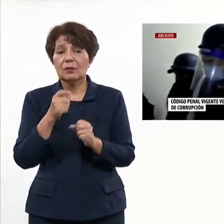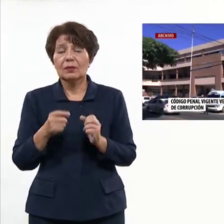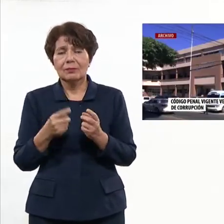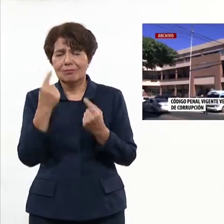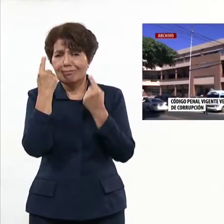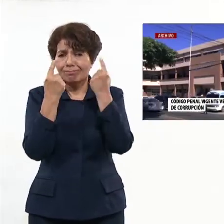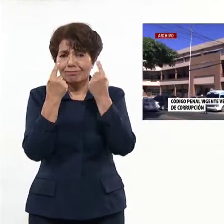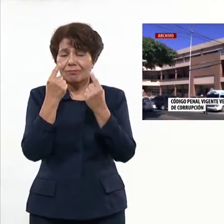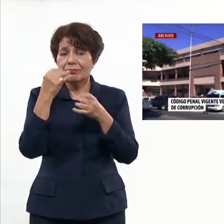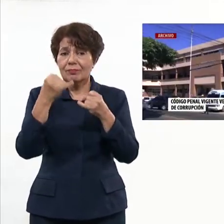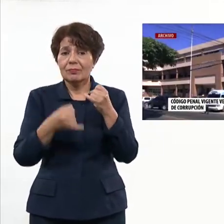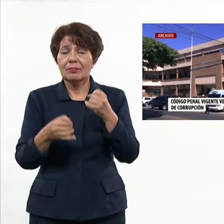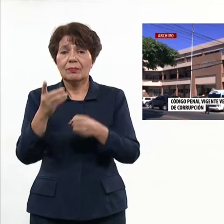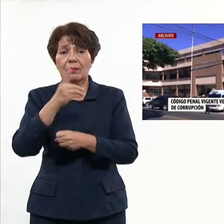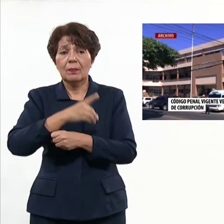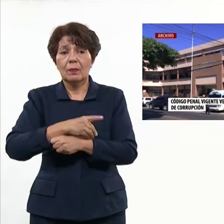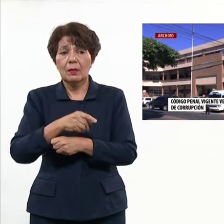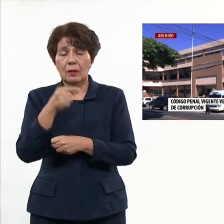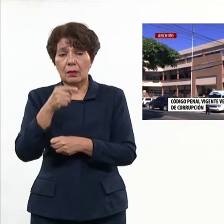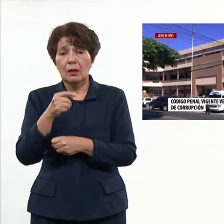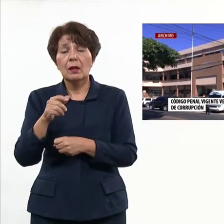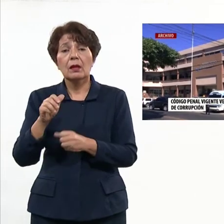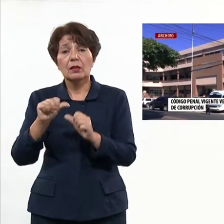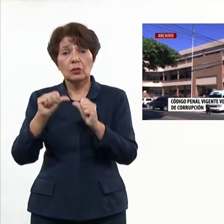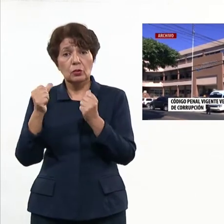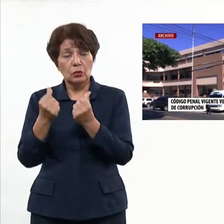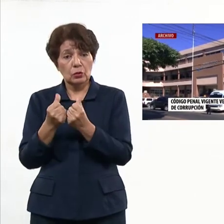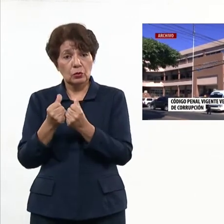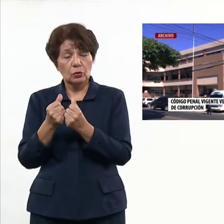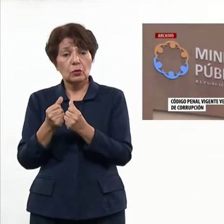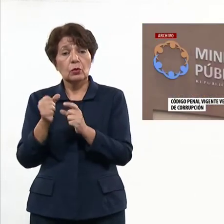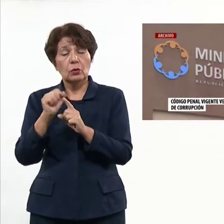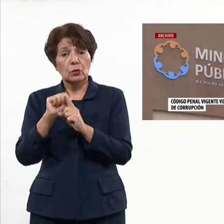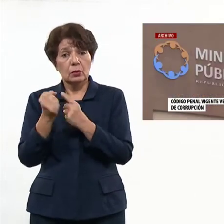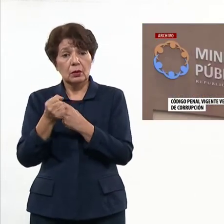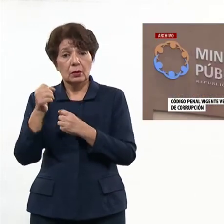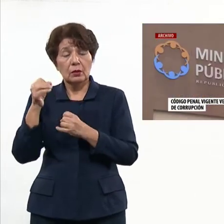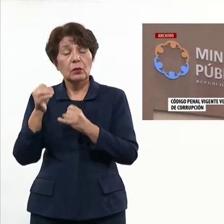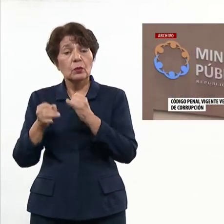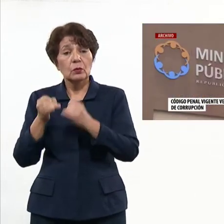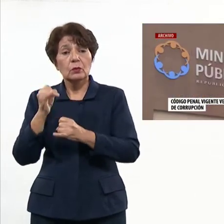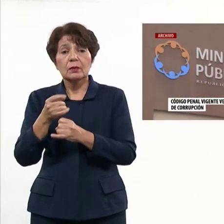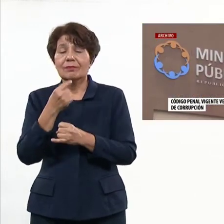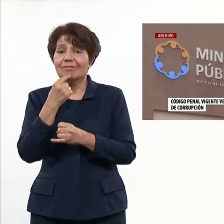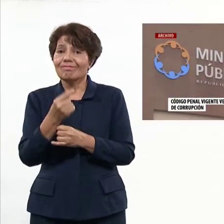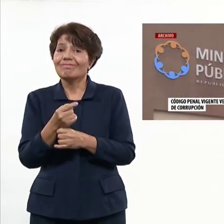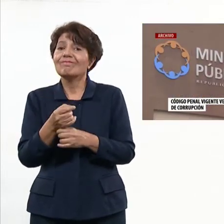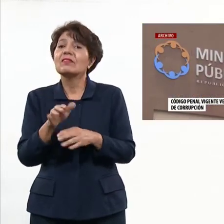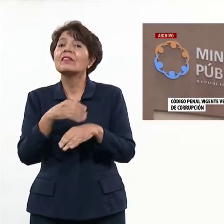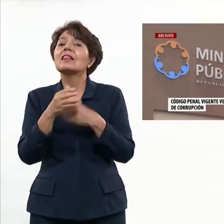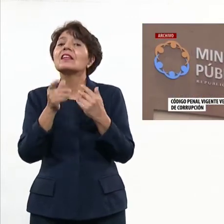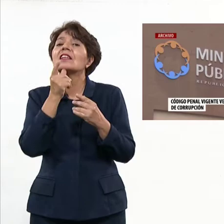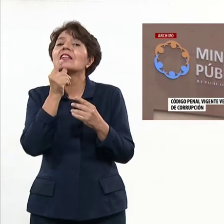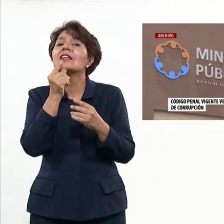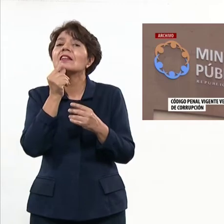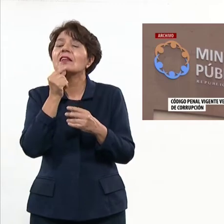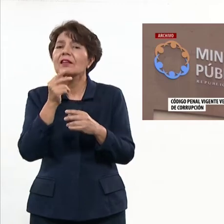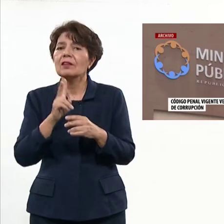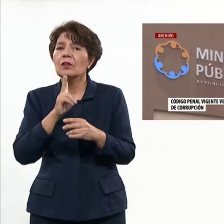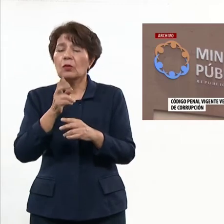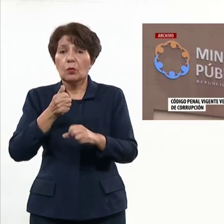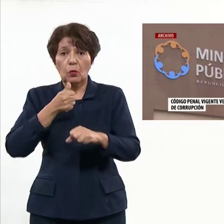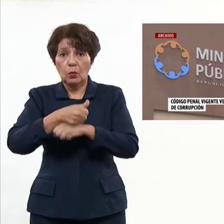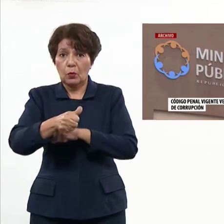días por lo que miembros de la hace cuotas son el criterio que la ley deberá ser aplicada a toda la estructura que estaría detrás de los actos en perjuicio